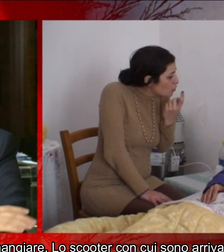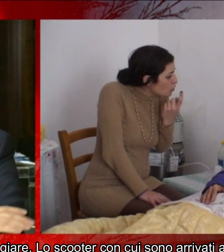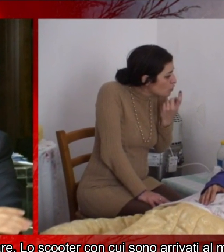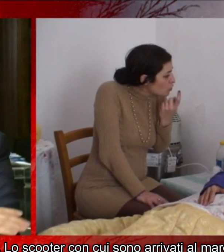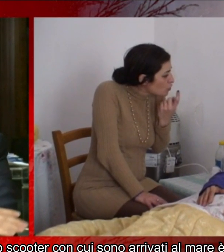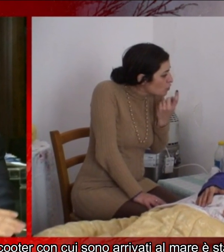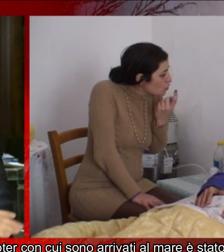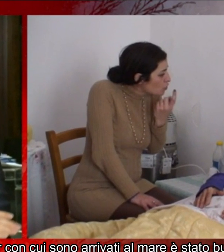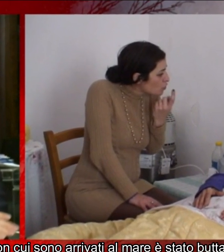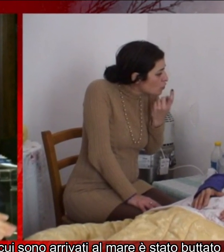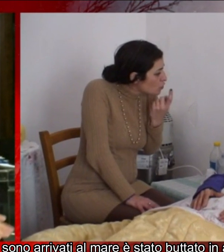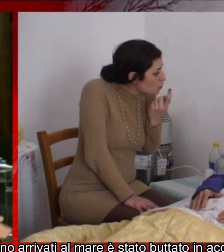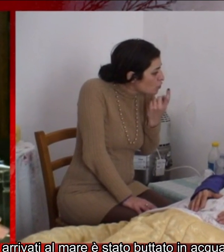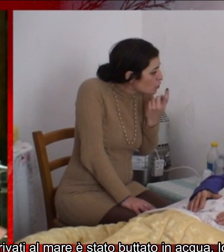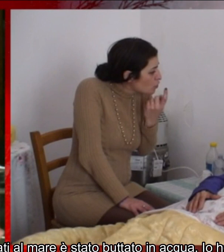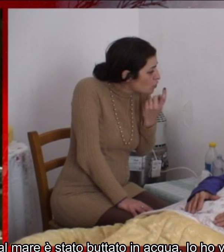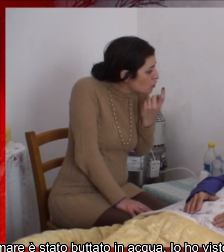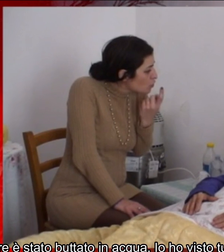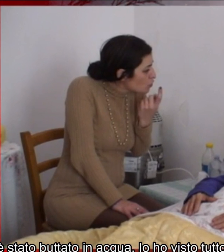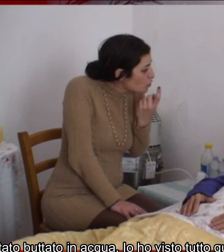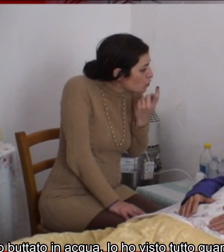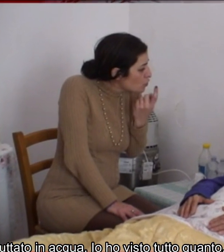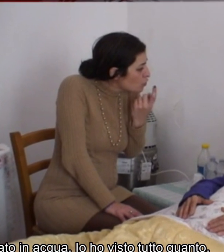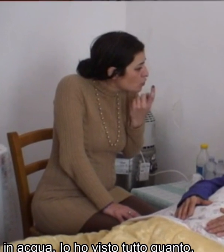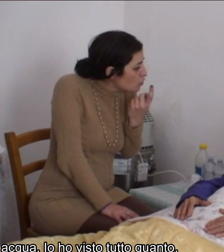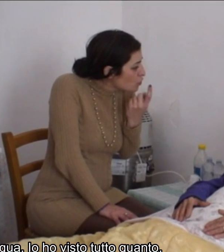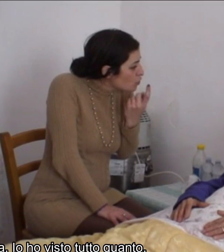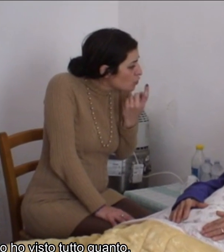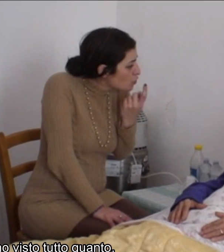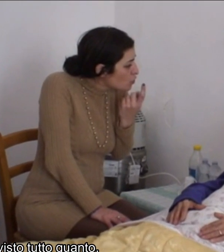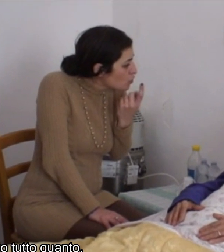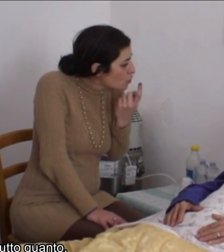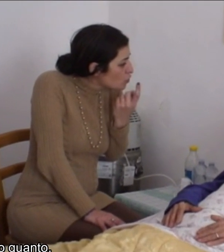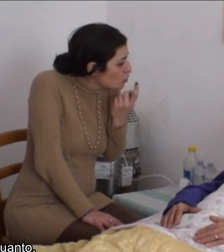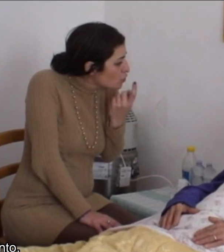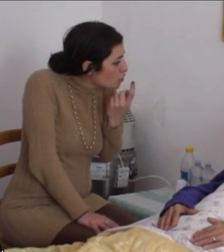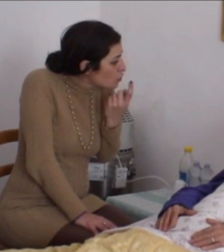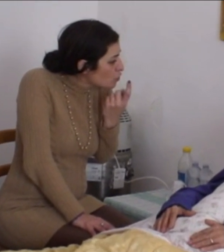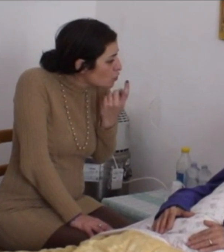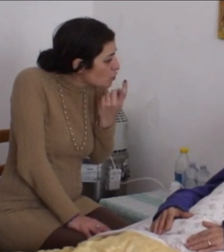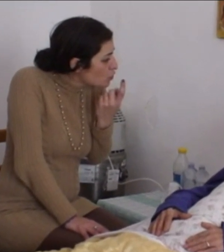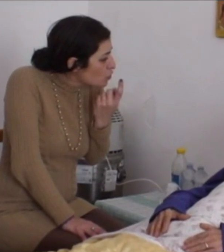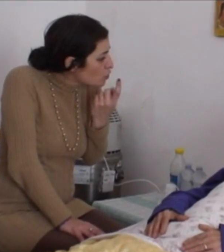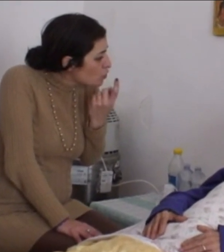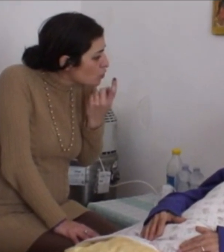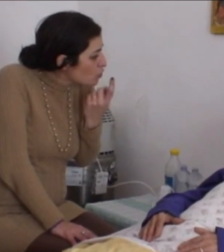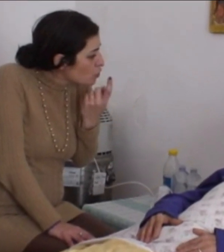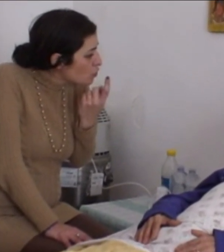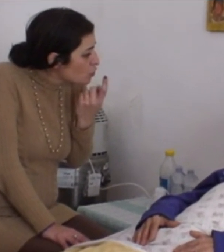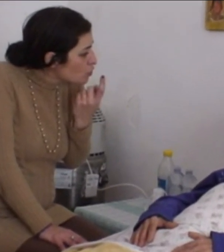Lo scooter con cui sono arrivati al mare è stato buttato in acqua. Io ho visto tutto quanto.